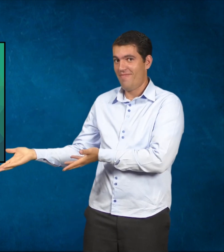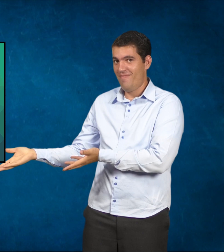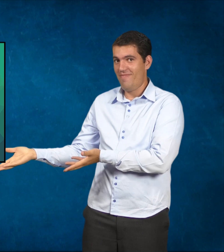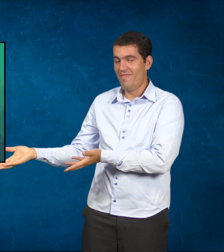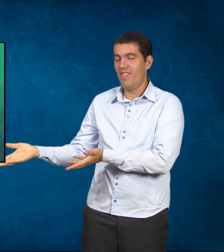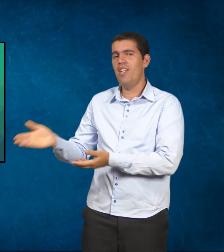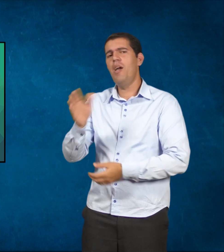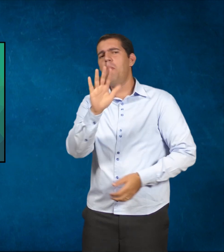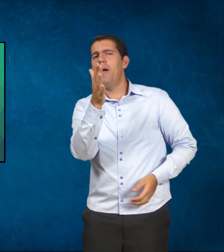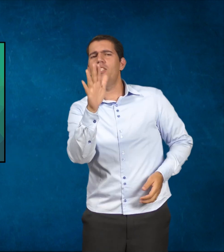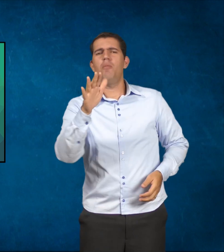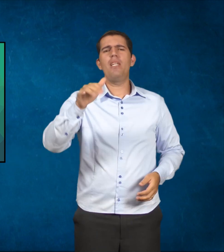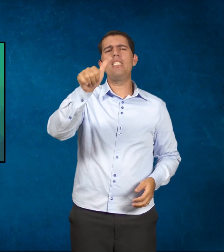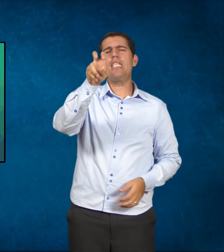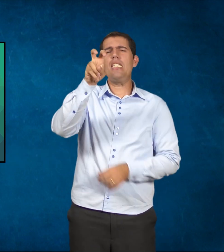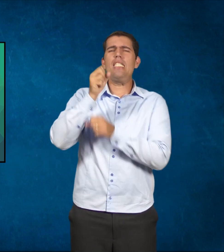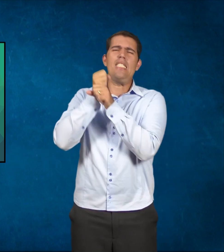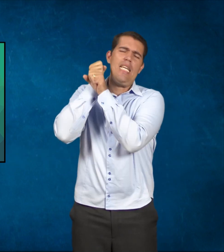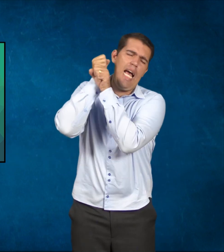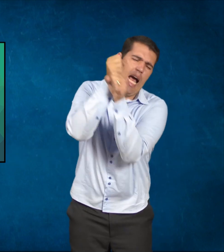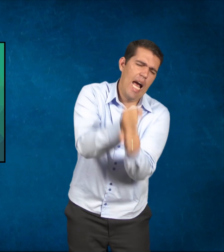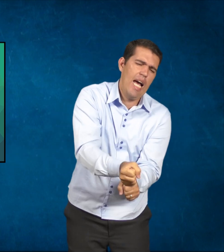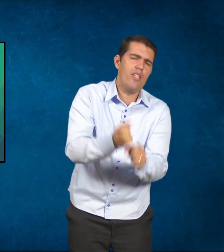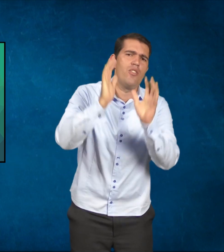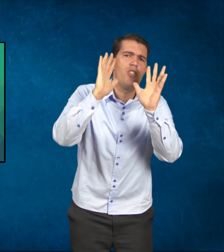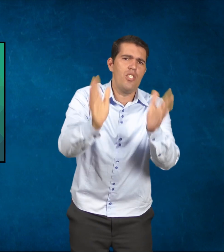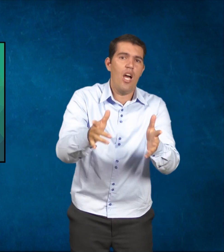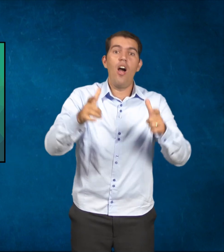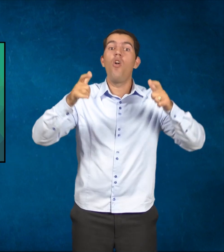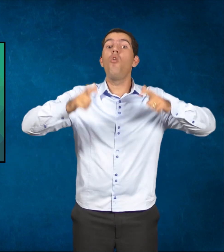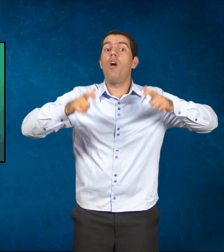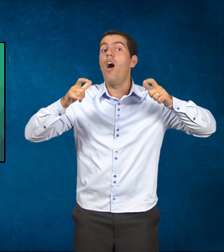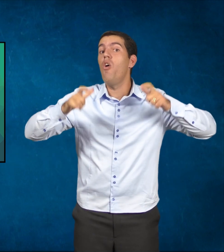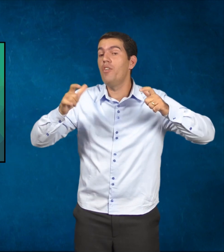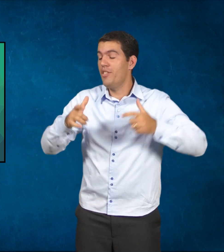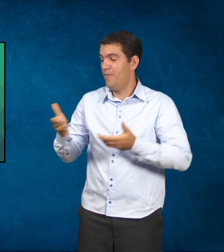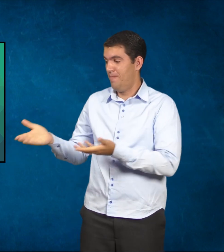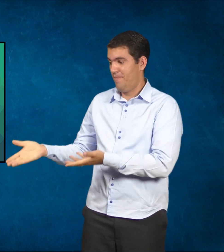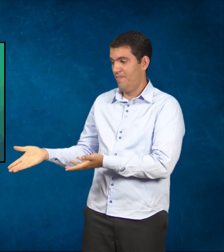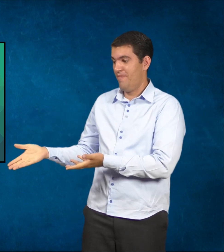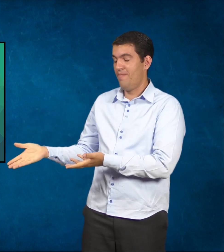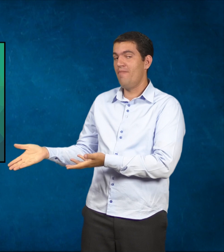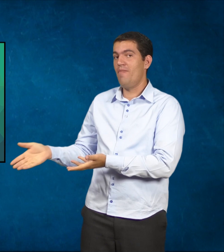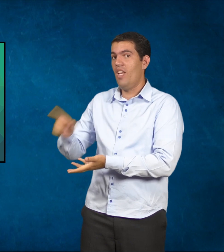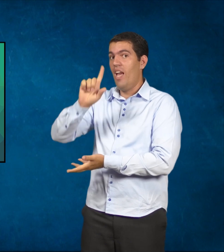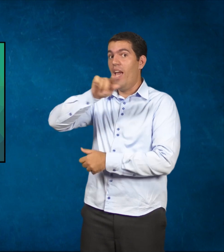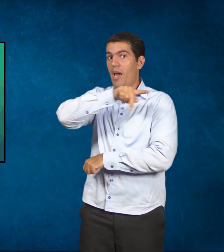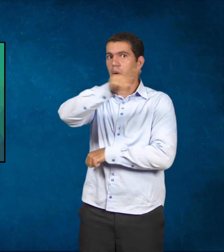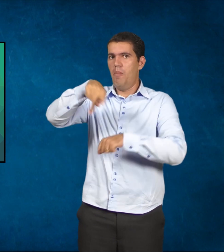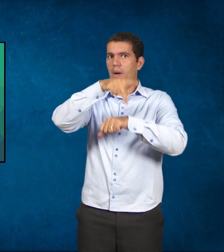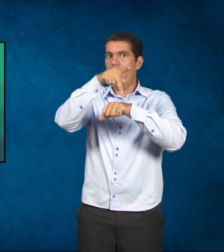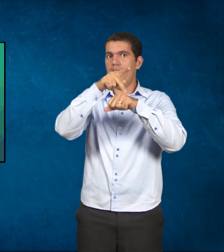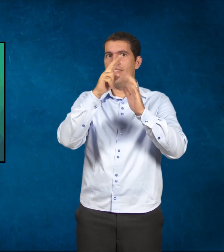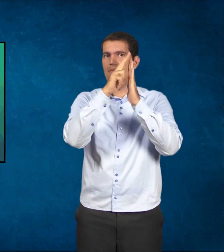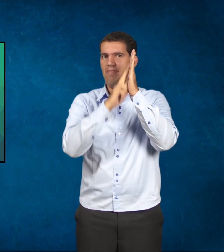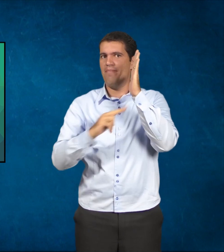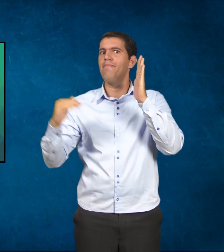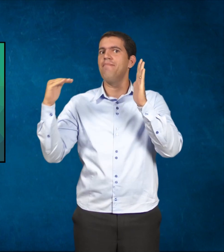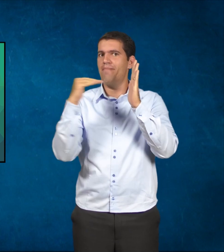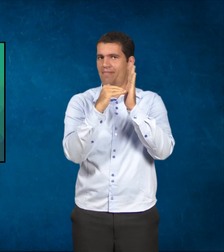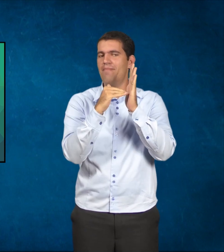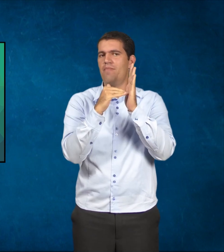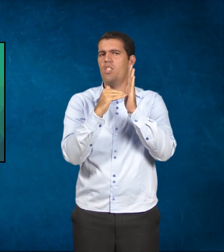de 15 anos, a equipe de Hattie, do Laboratório de Aprendizagem Visível da Universidade de Auckland, na Nova